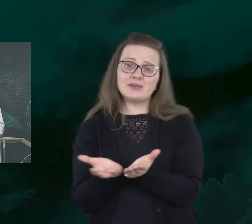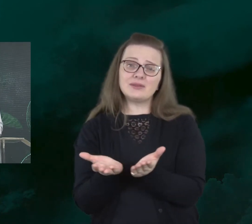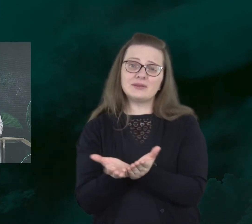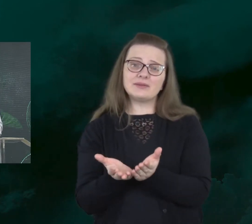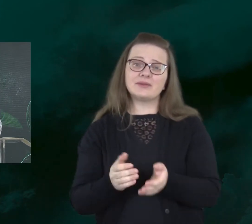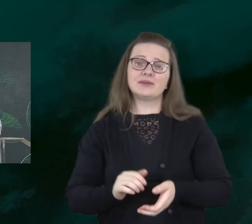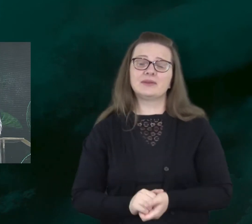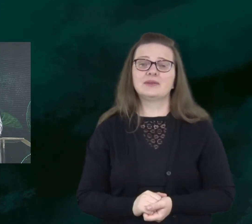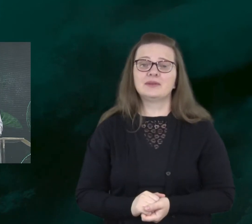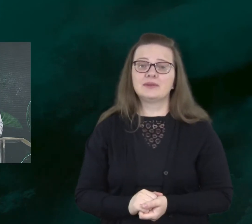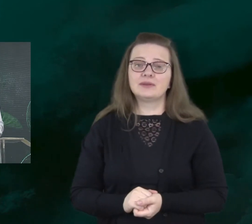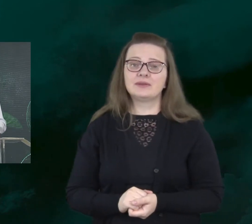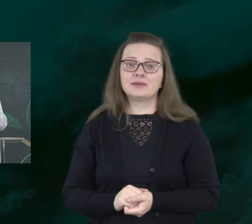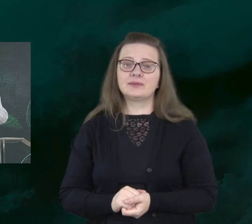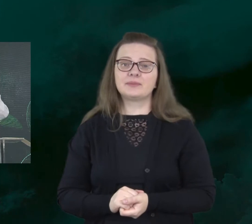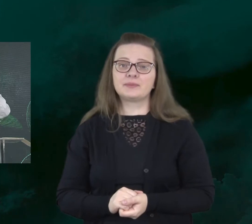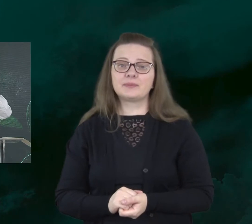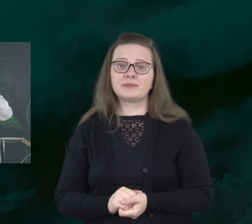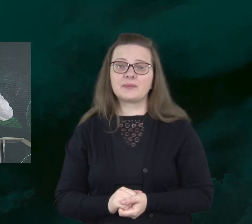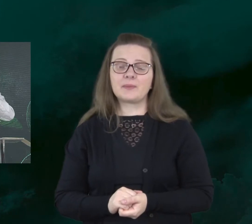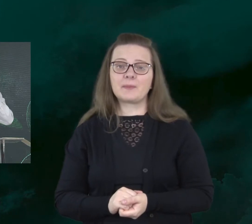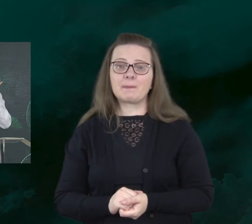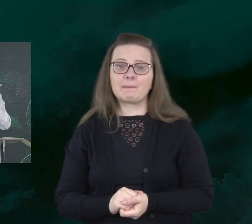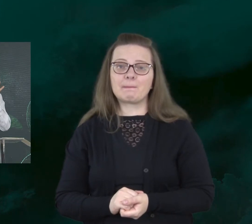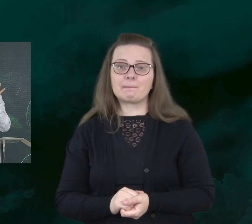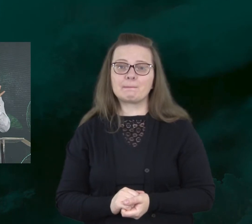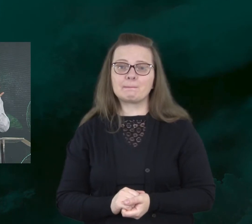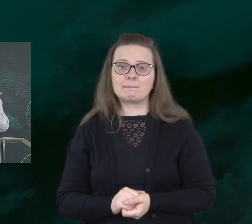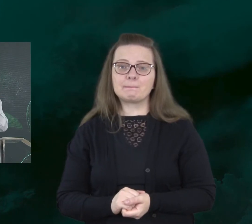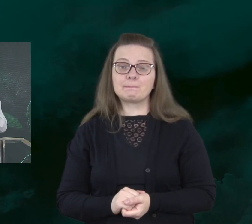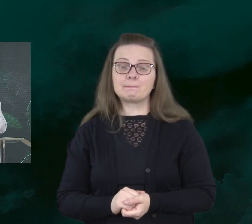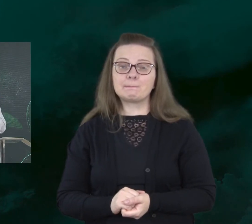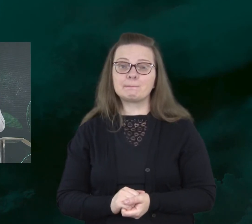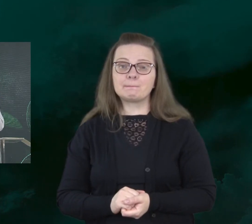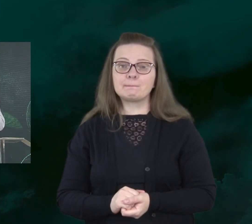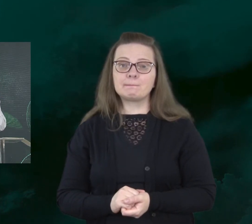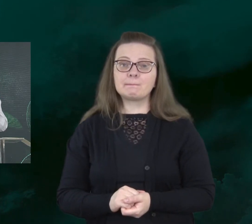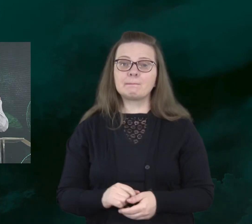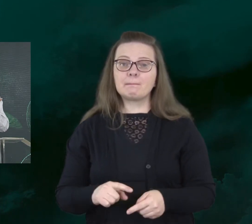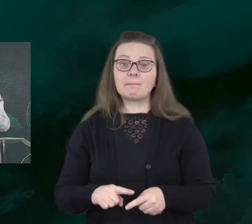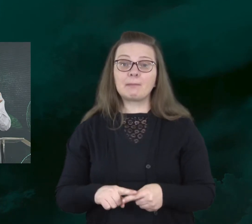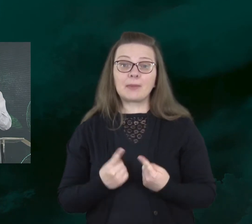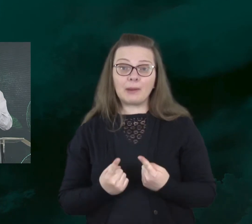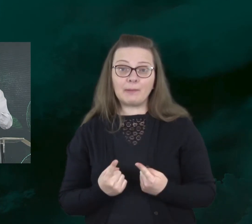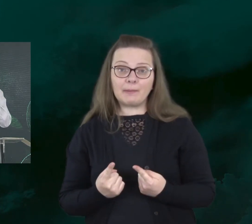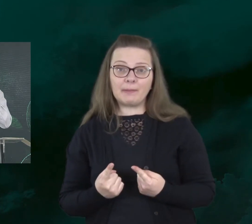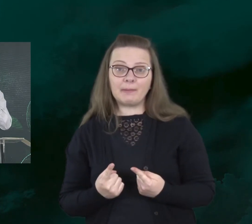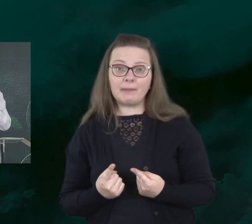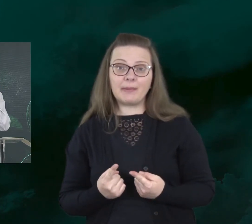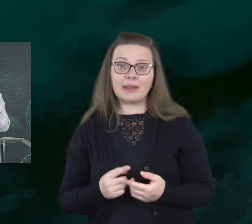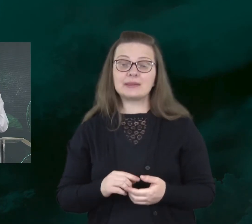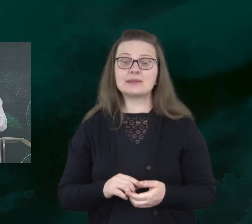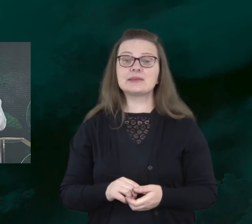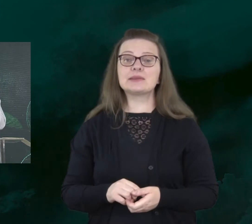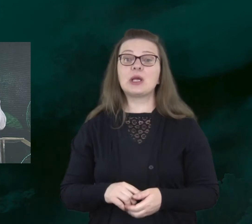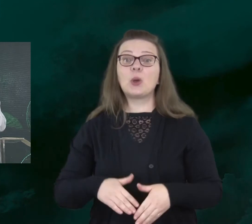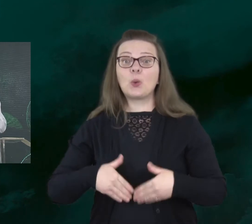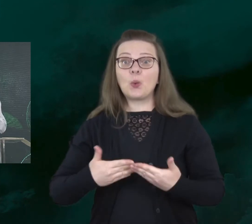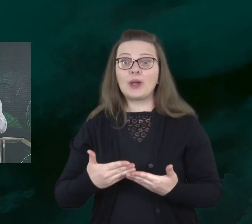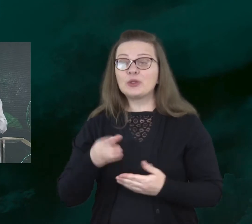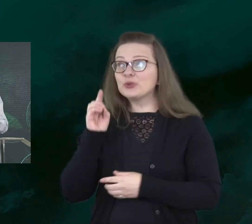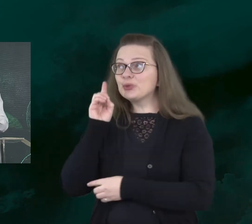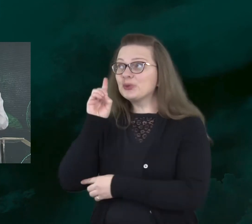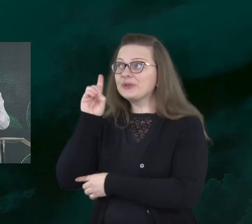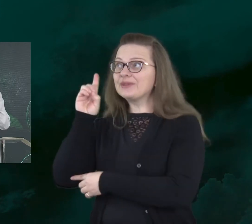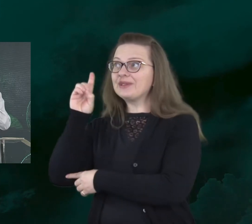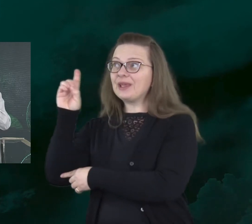de meus pais. Quando, porém, olha a mudança, quando, porém, ao que me separou antes de eu